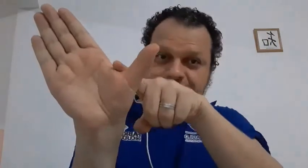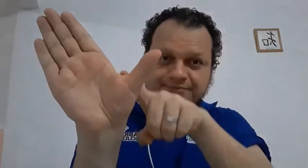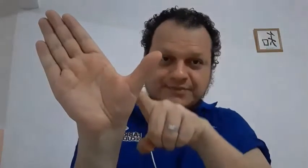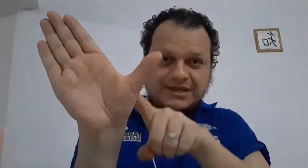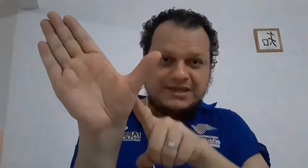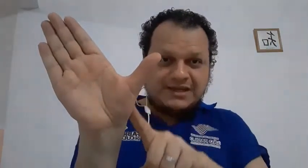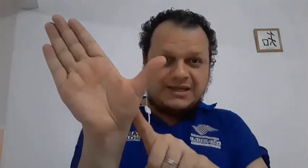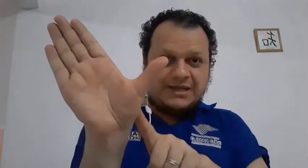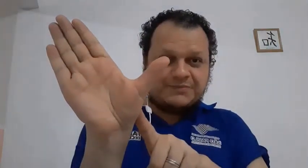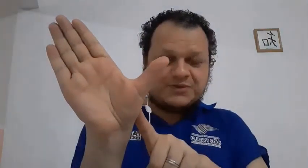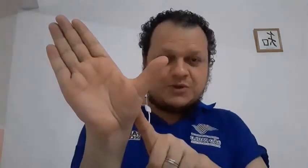Y.